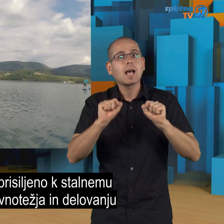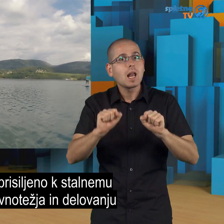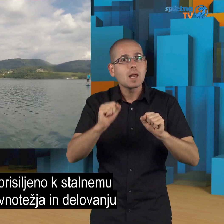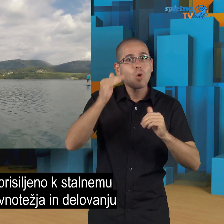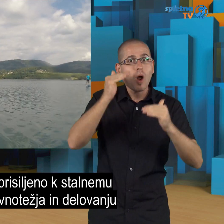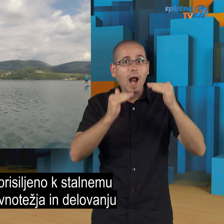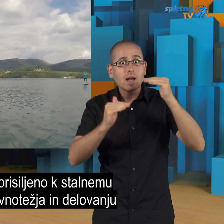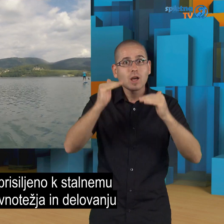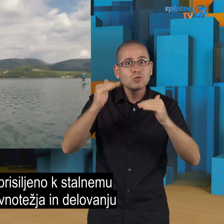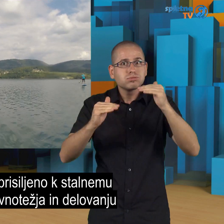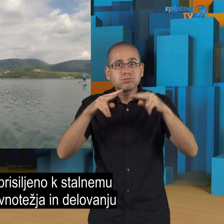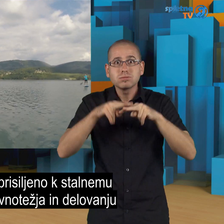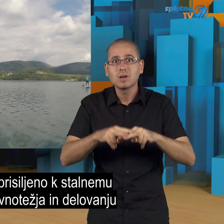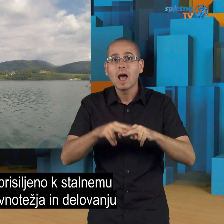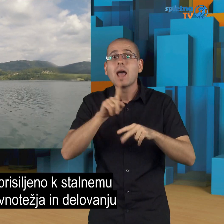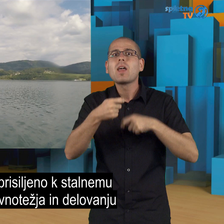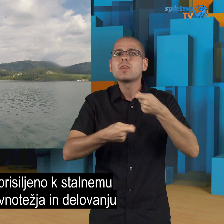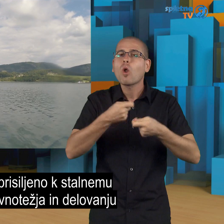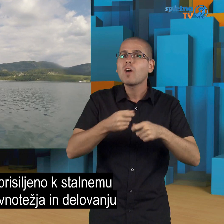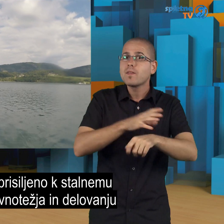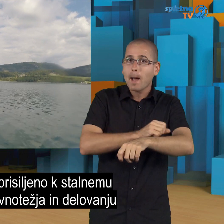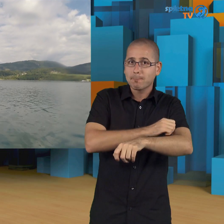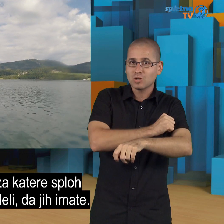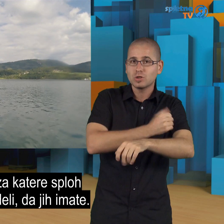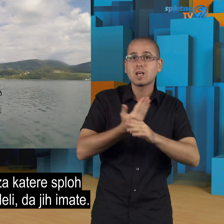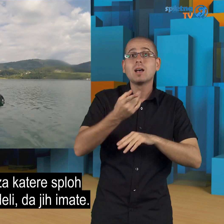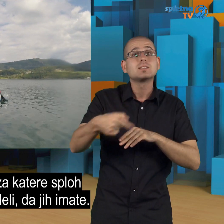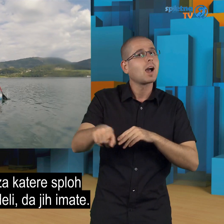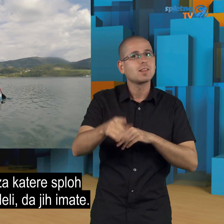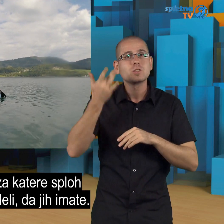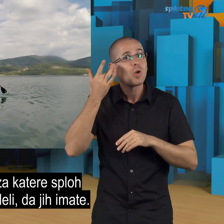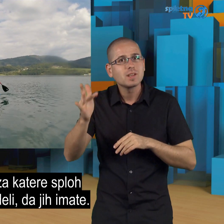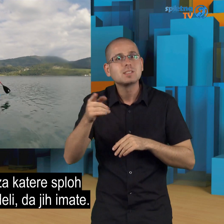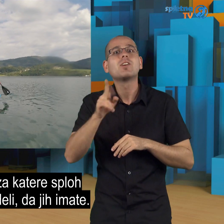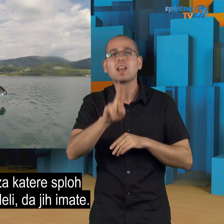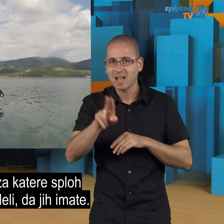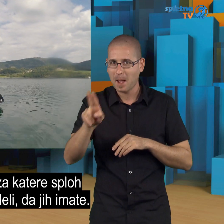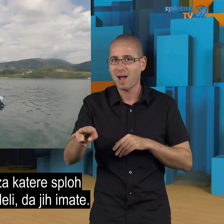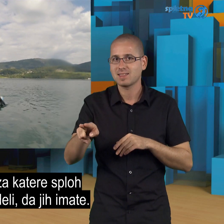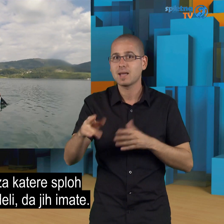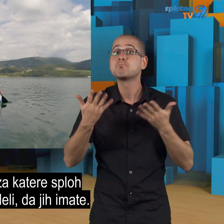stalnemu ohranjanju ravnotežja in delovanju mišic, za katere sploh niste vedeli, da jih imate.